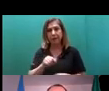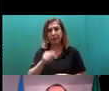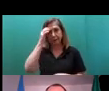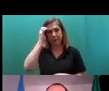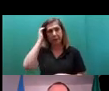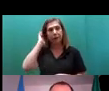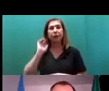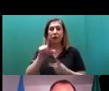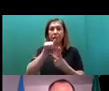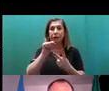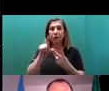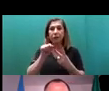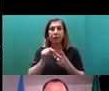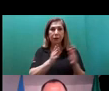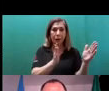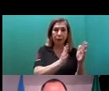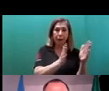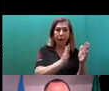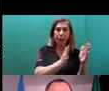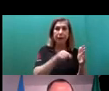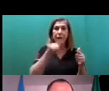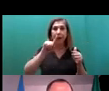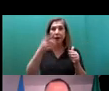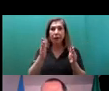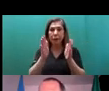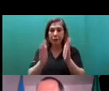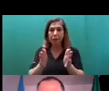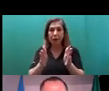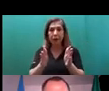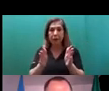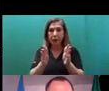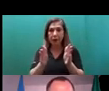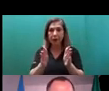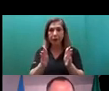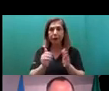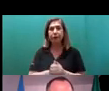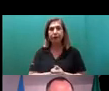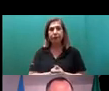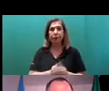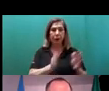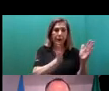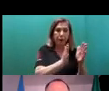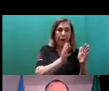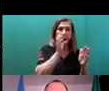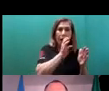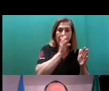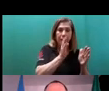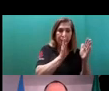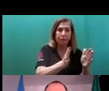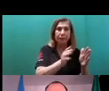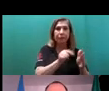os desafios de curto prazo e depois os desafios de médio prazo, sim? E temos